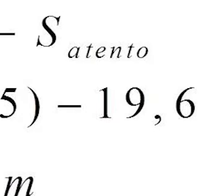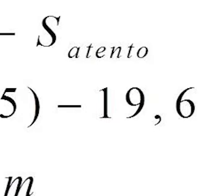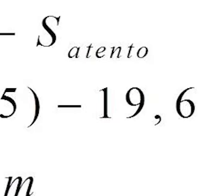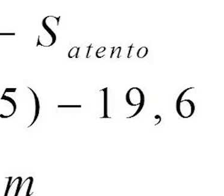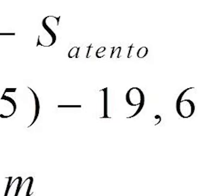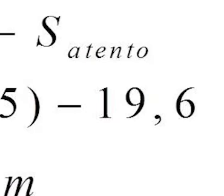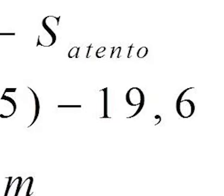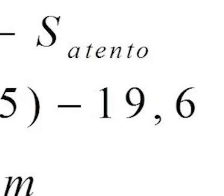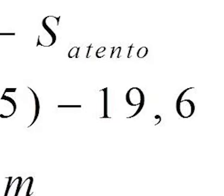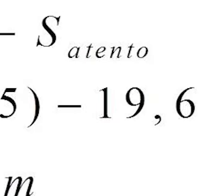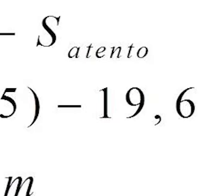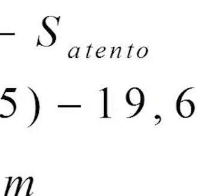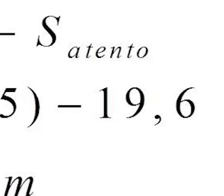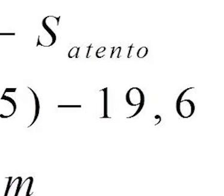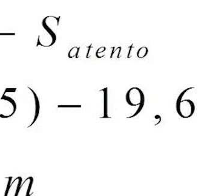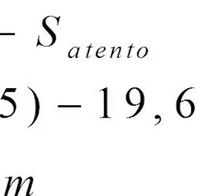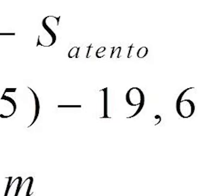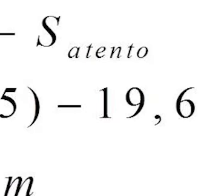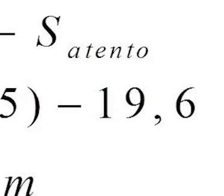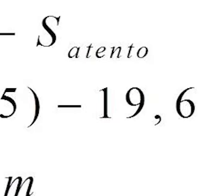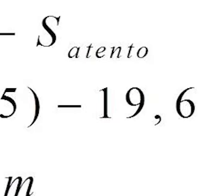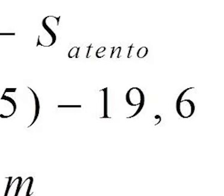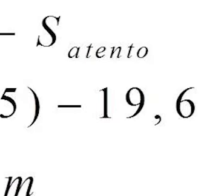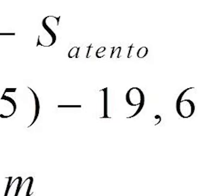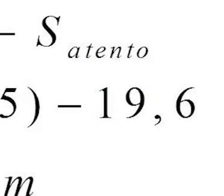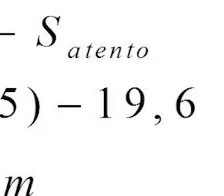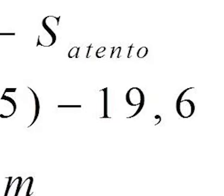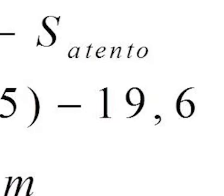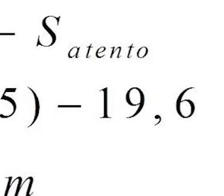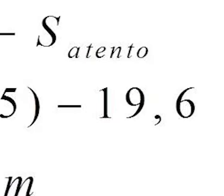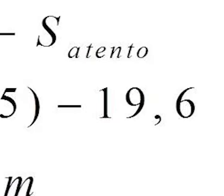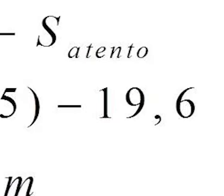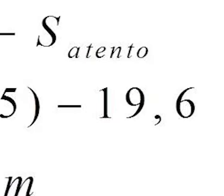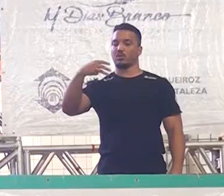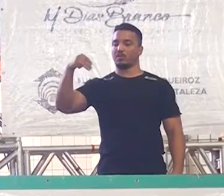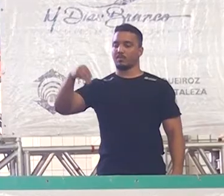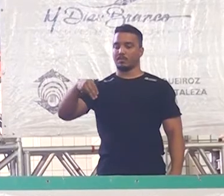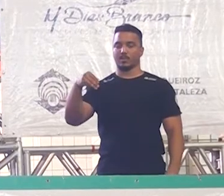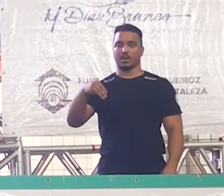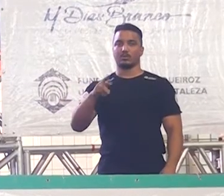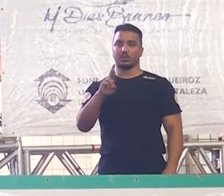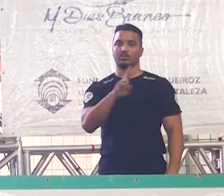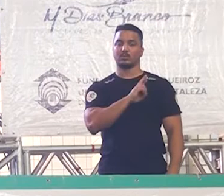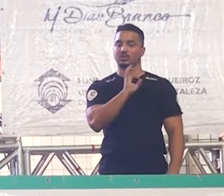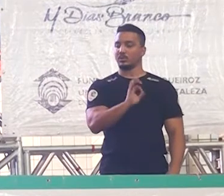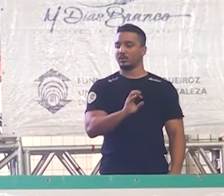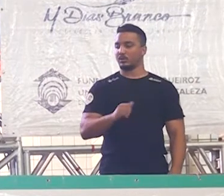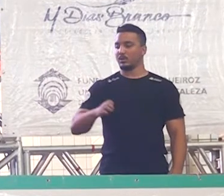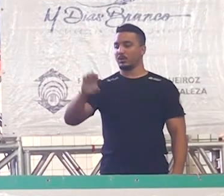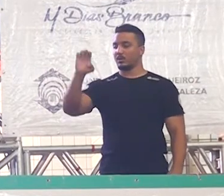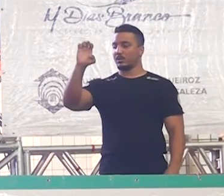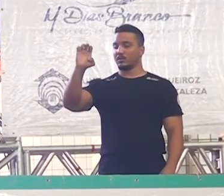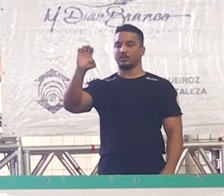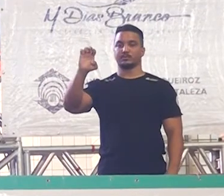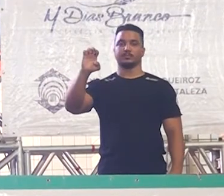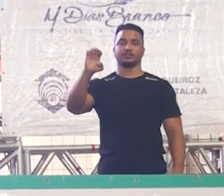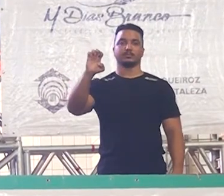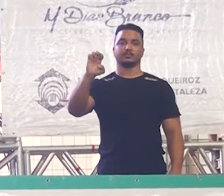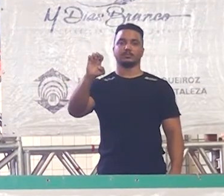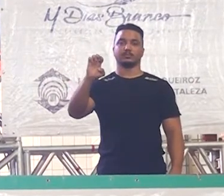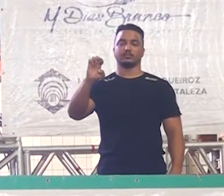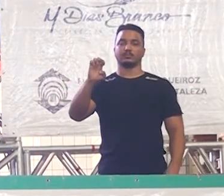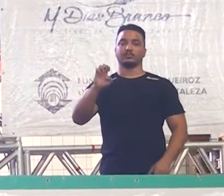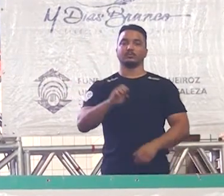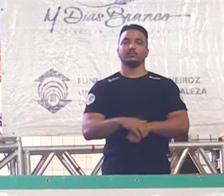aí, eu vou achar que essa diferença vai me dar quem? 17,4 metros. Resposta é 17 metros